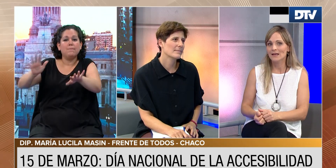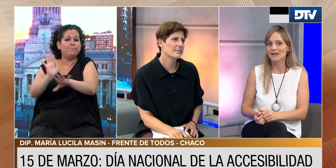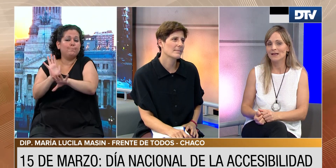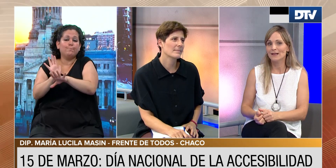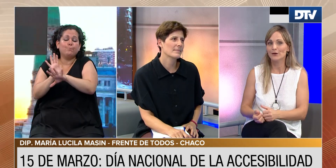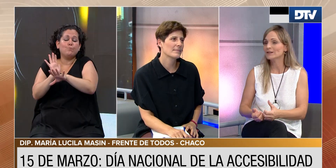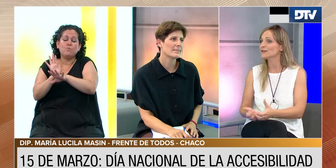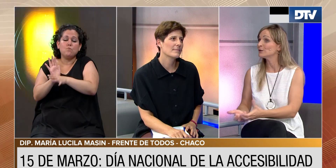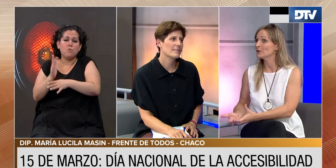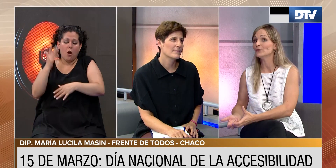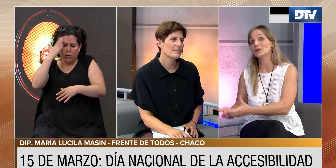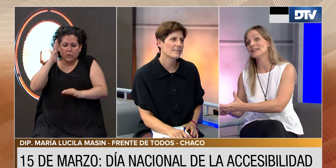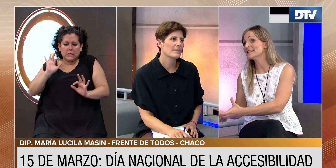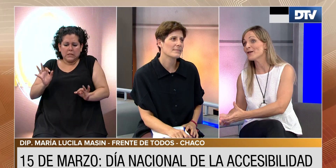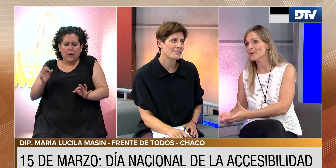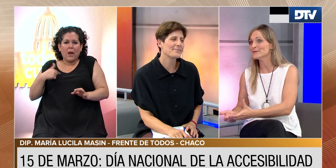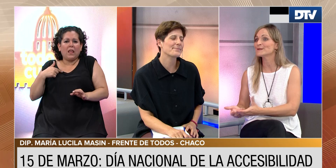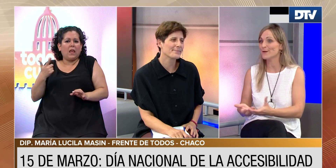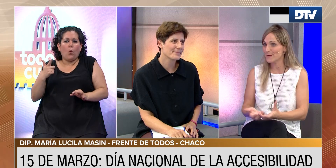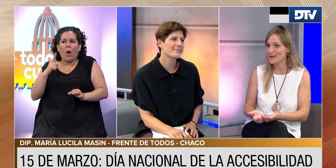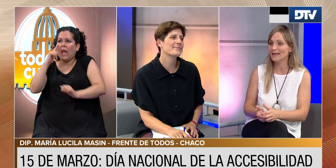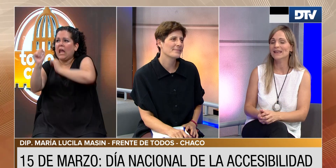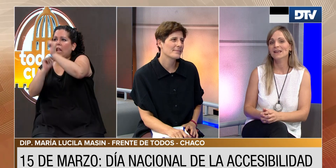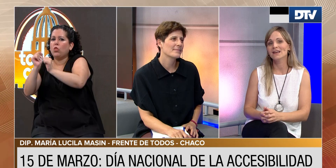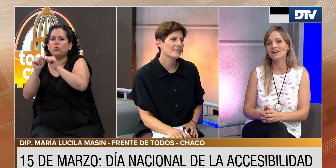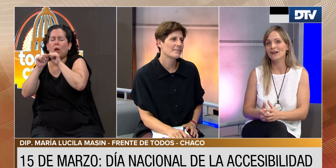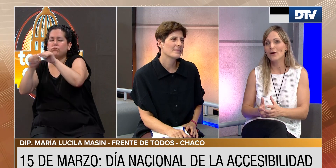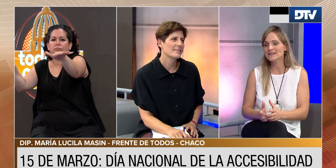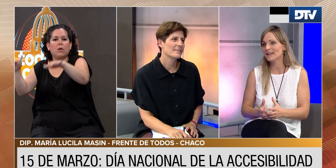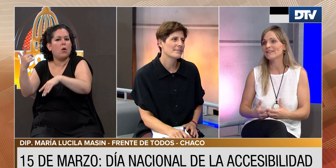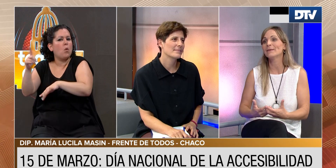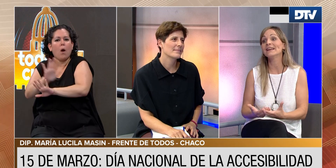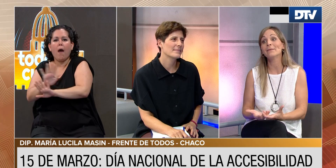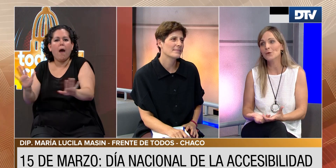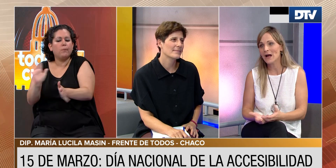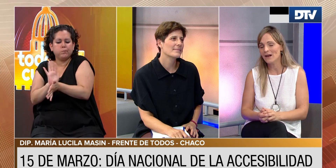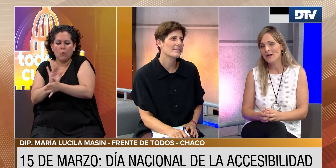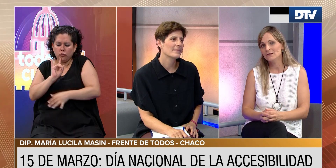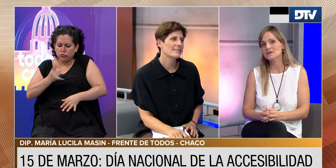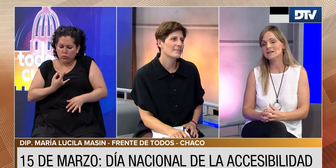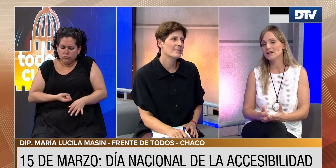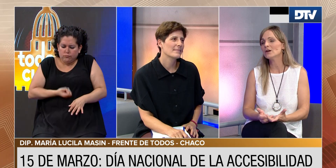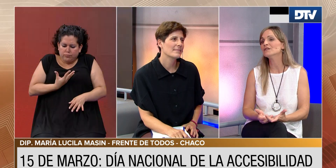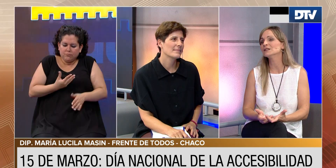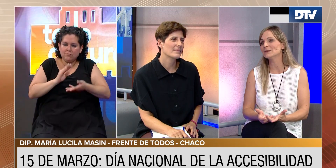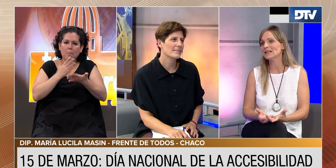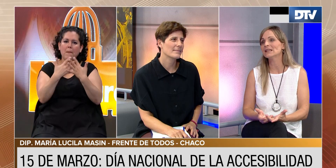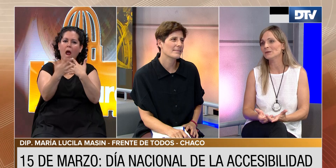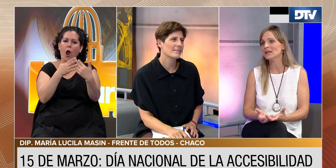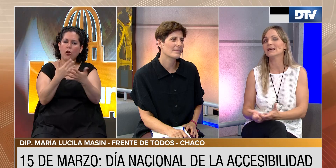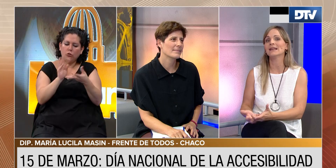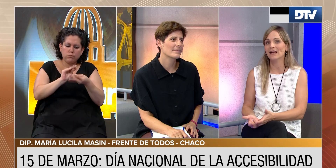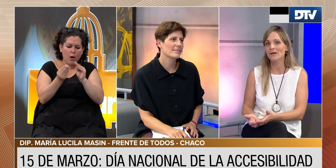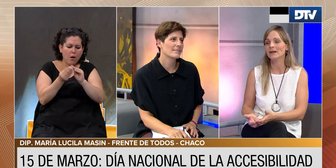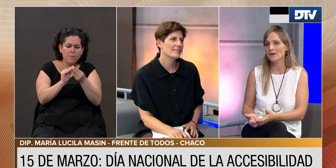saber que no está industrializado, sino más bien que lo hacen de manera manual. Entonces, creo que es fundamental